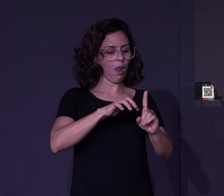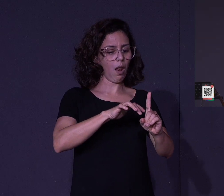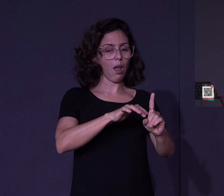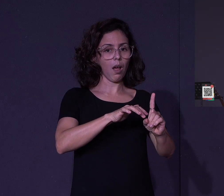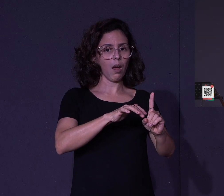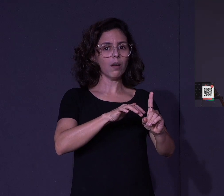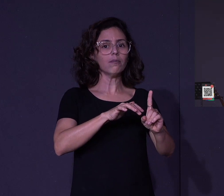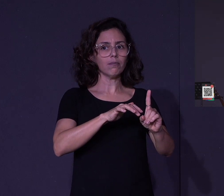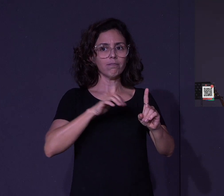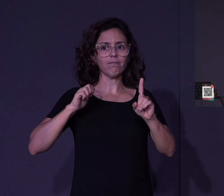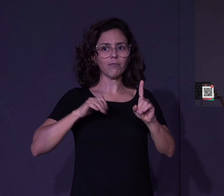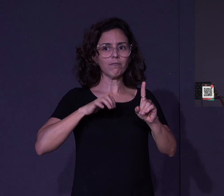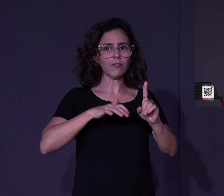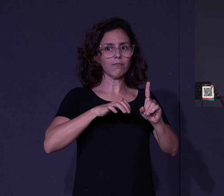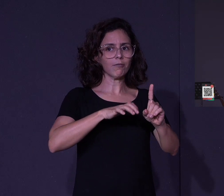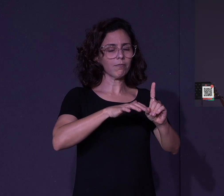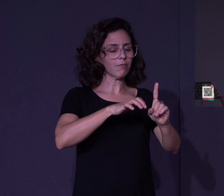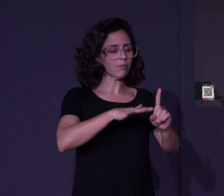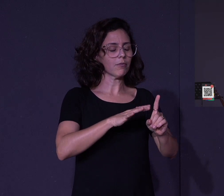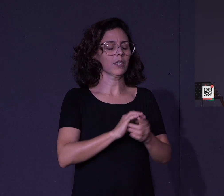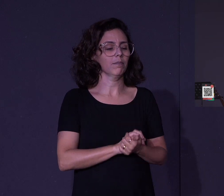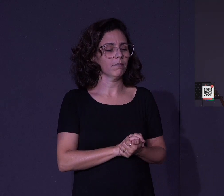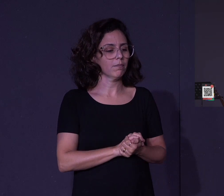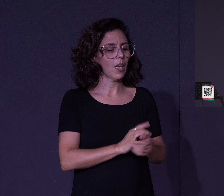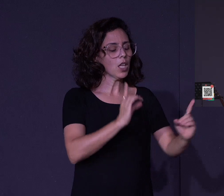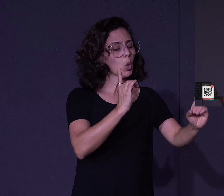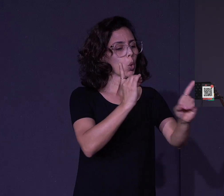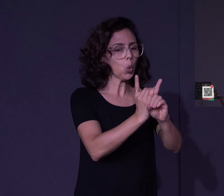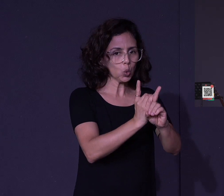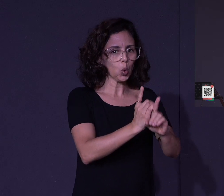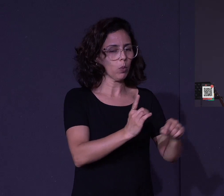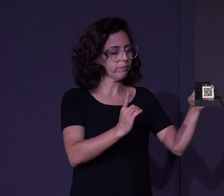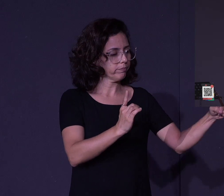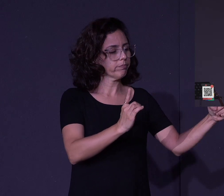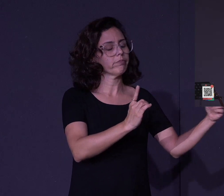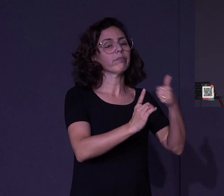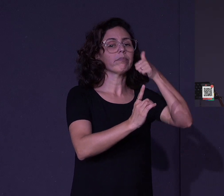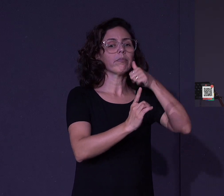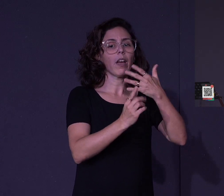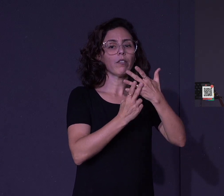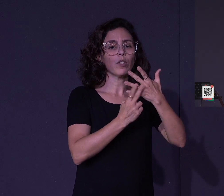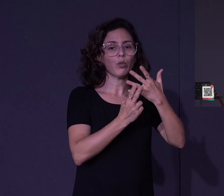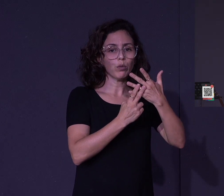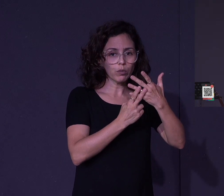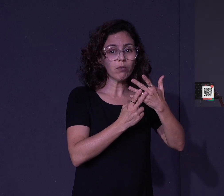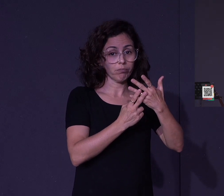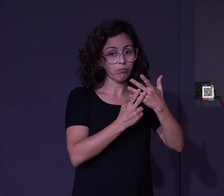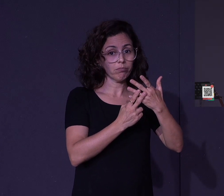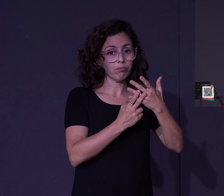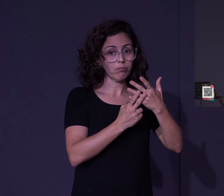gente precisa se ater aos detalhes. O enterro do filho único de uma